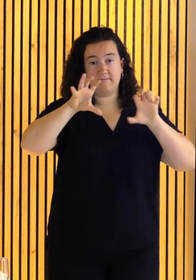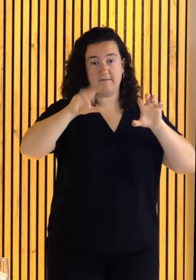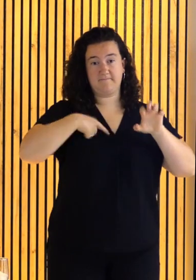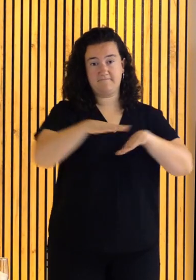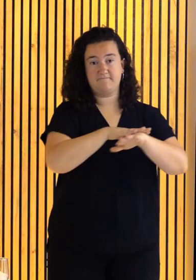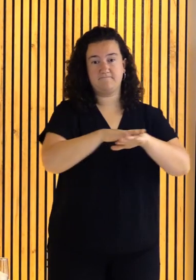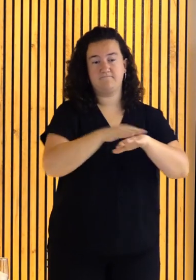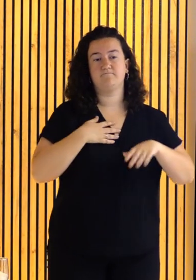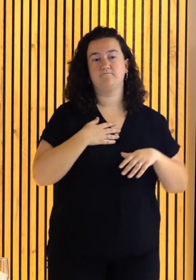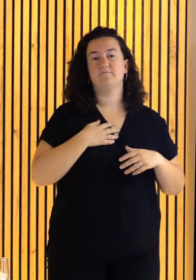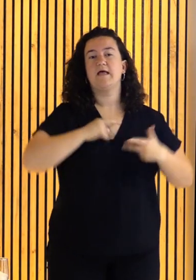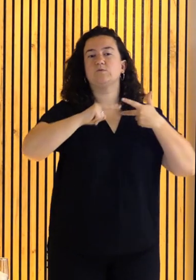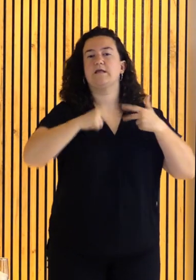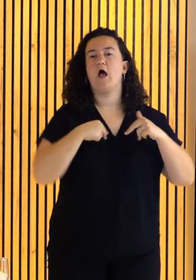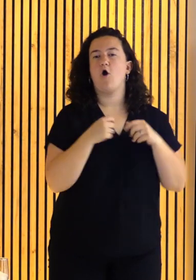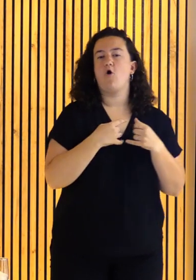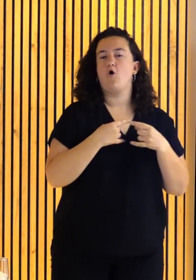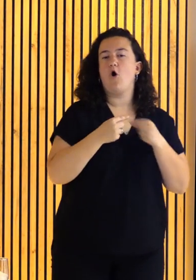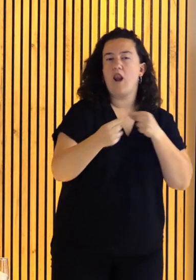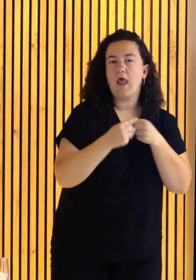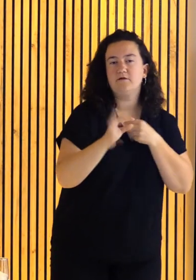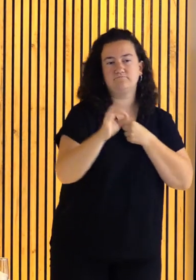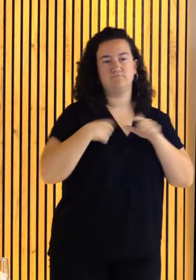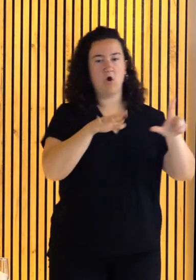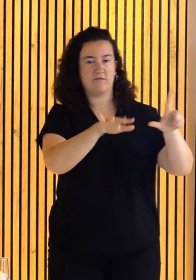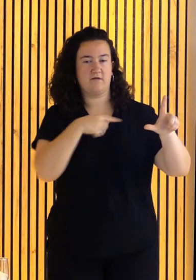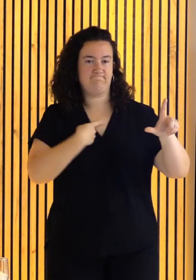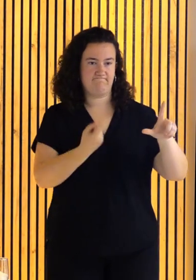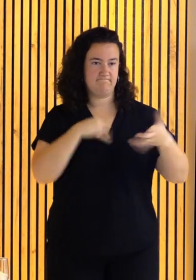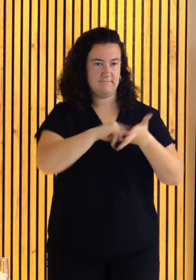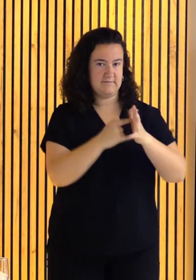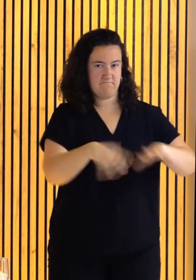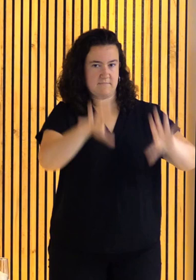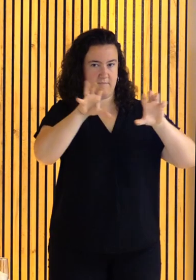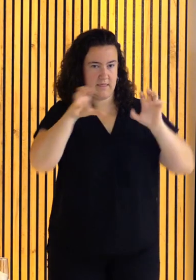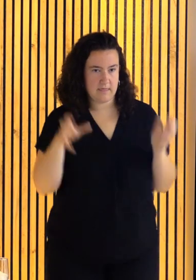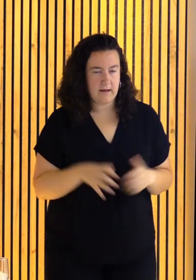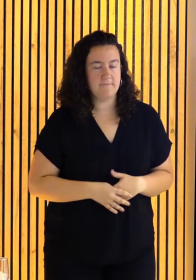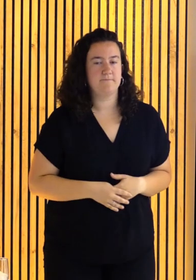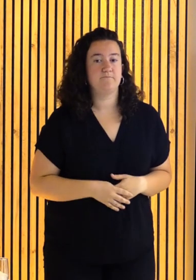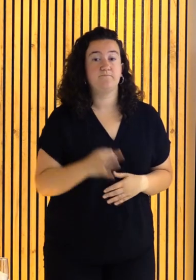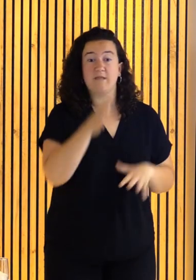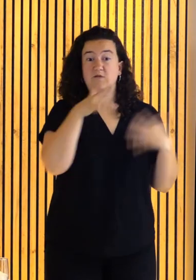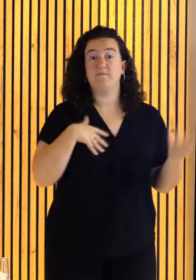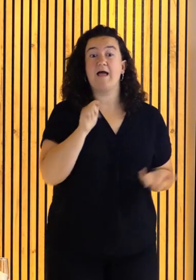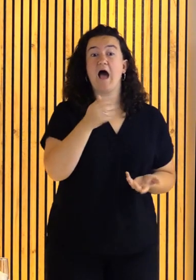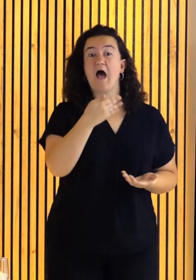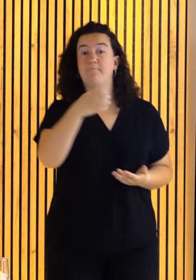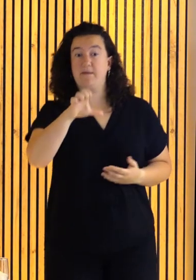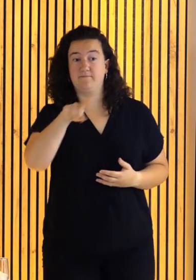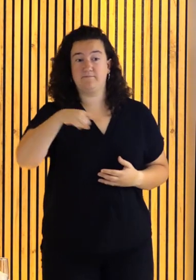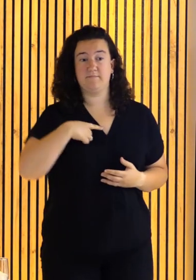online, hobi edo ordenagailu bidezko hizkuntza ikaskuntza sistemetarako. Eta gaur egun ABEko hizkuntza teknologien